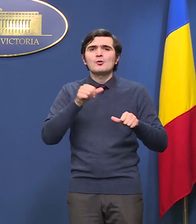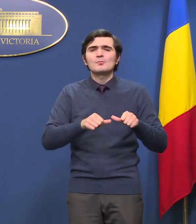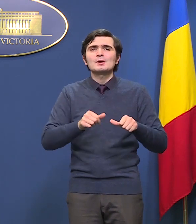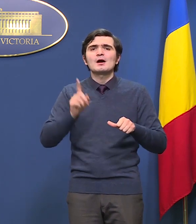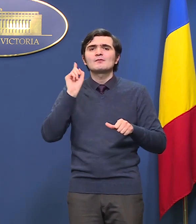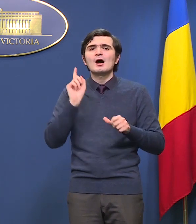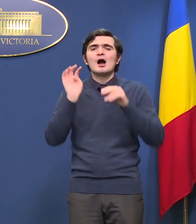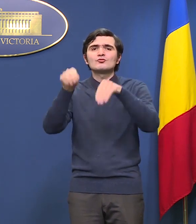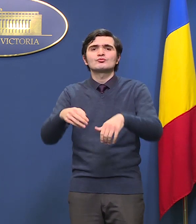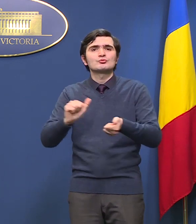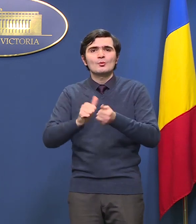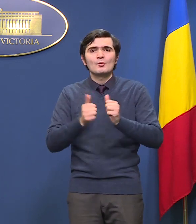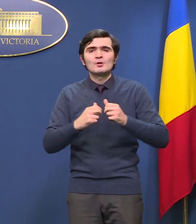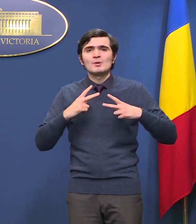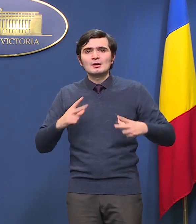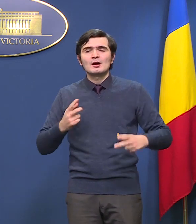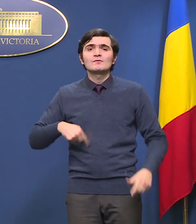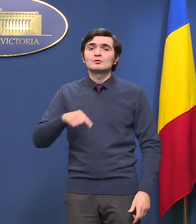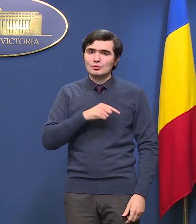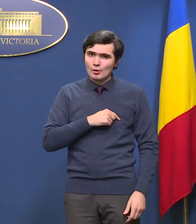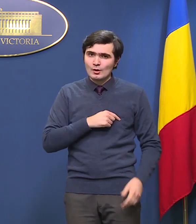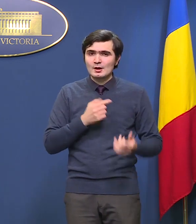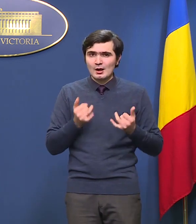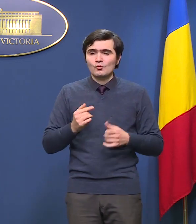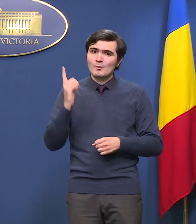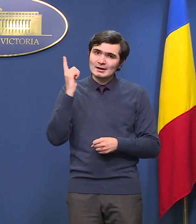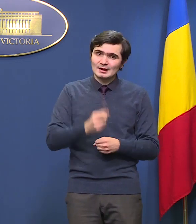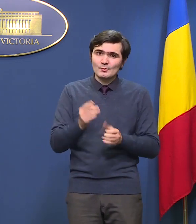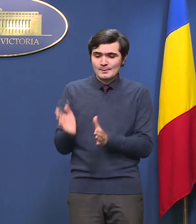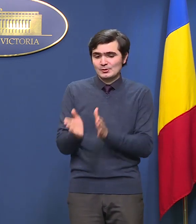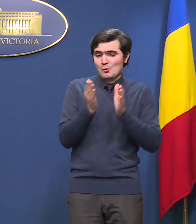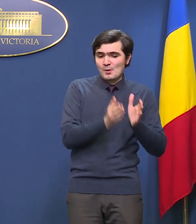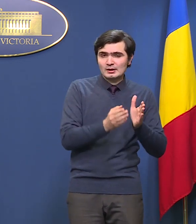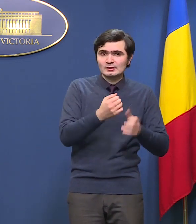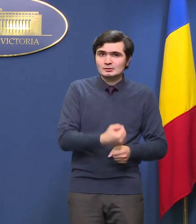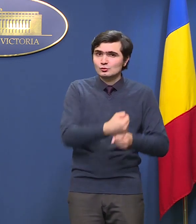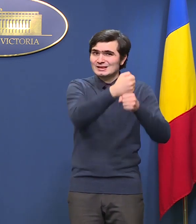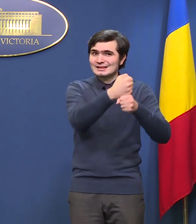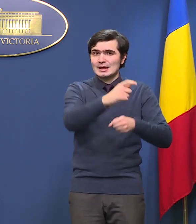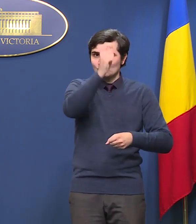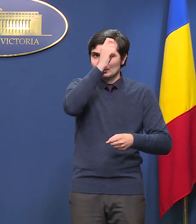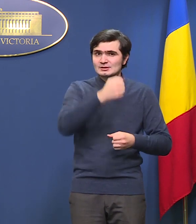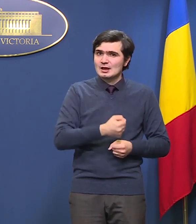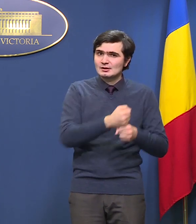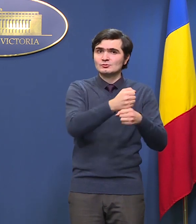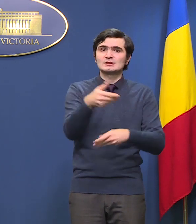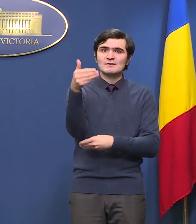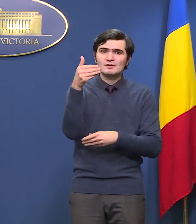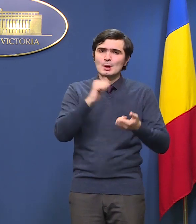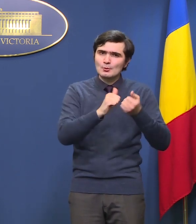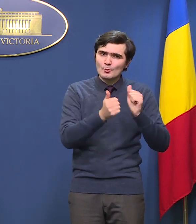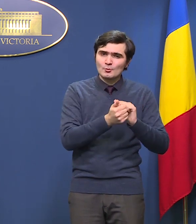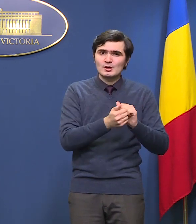într-o problemă extrem de gravă. Noi trebuie, pe de o parte, să susținem companiile și cetățenii care au probleme din